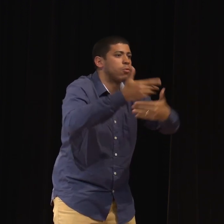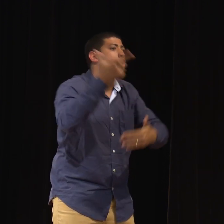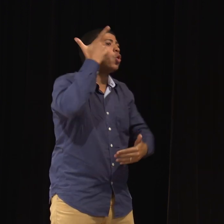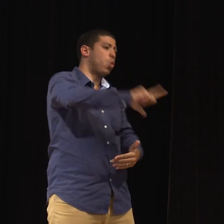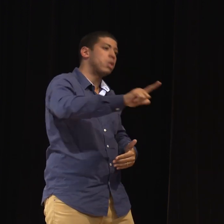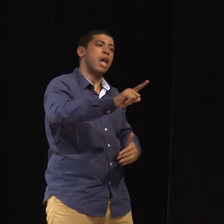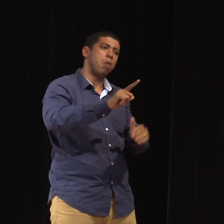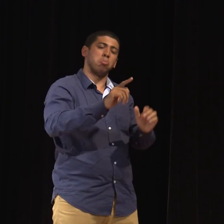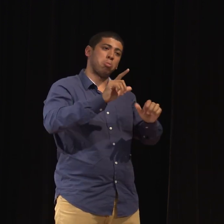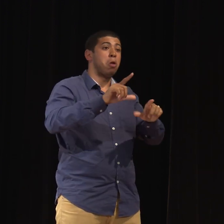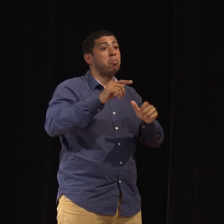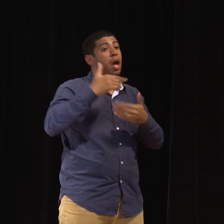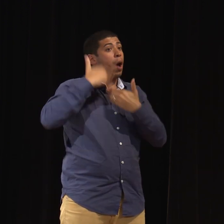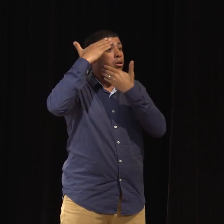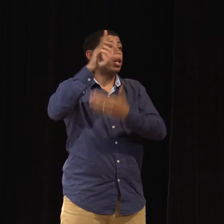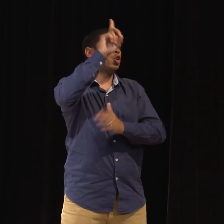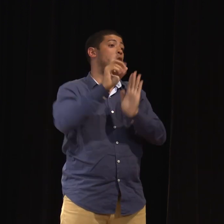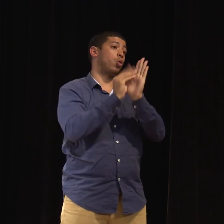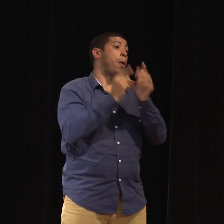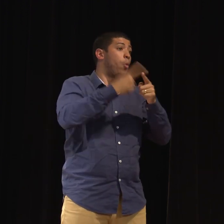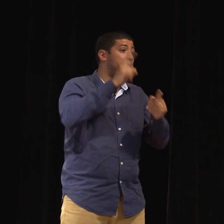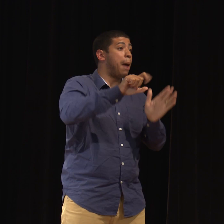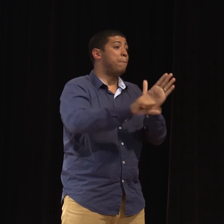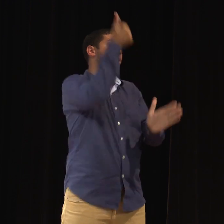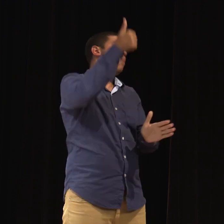Porque eu tive que fazer uma avaliação em língua de sinais, né?